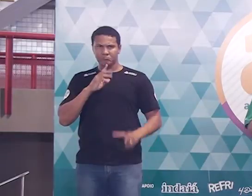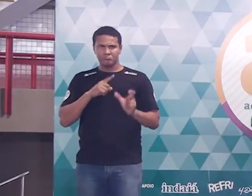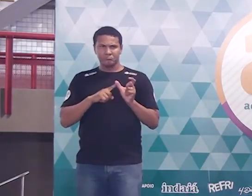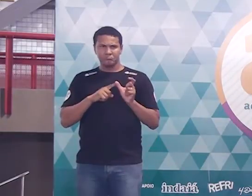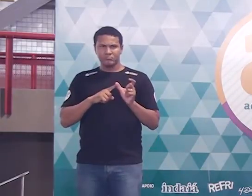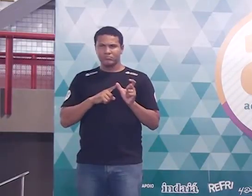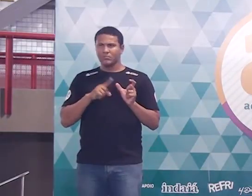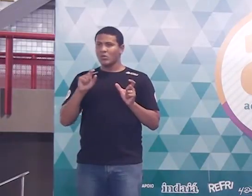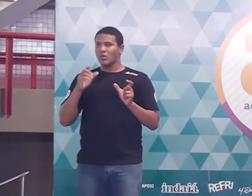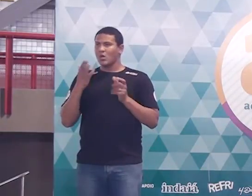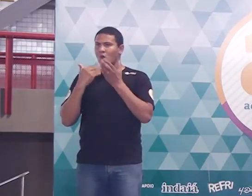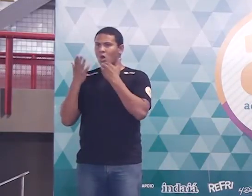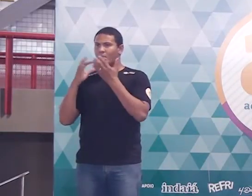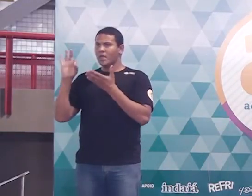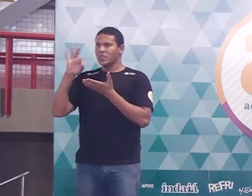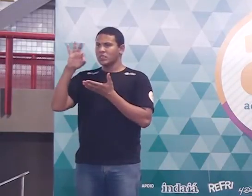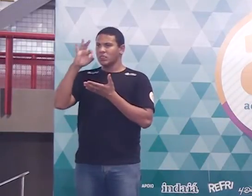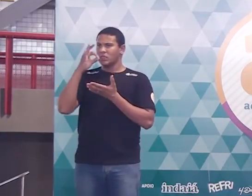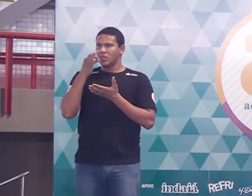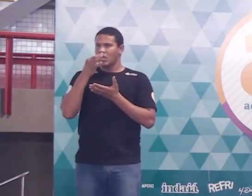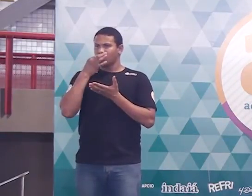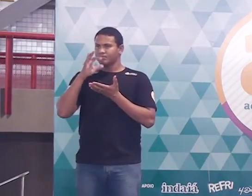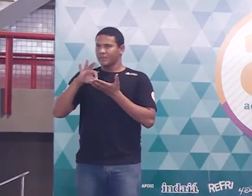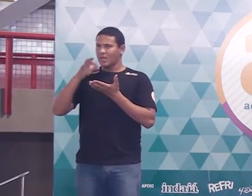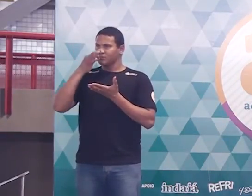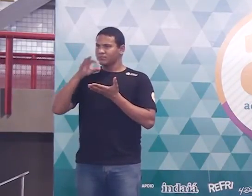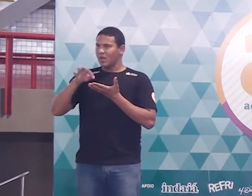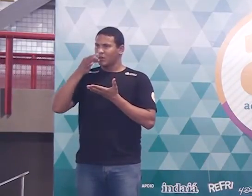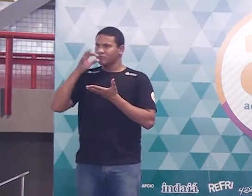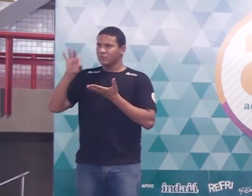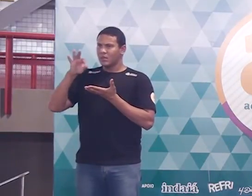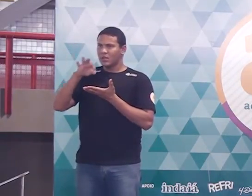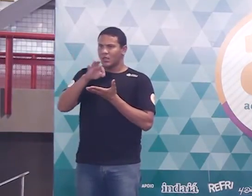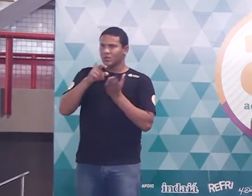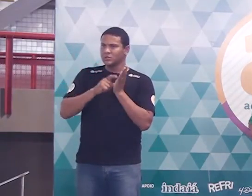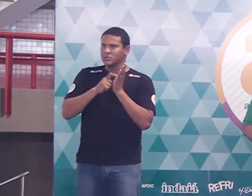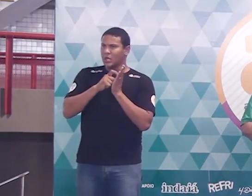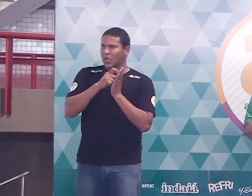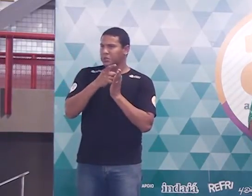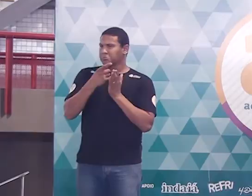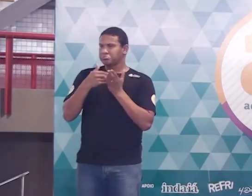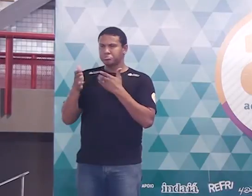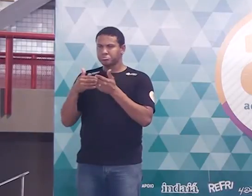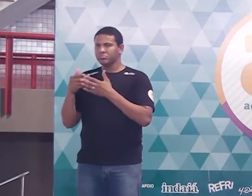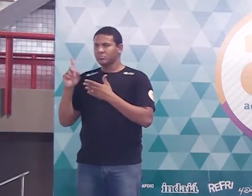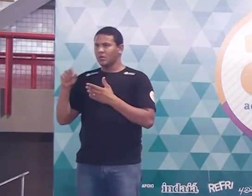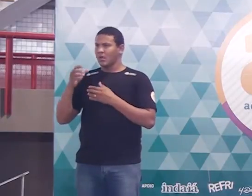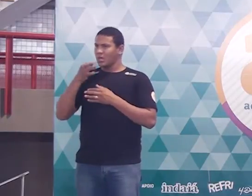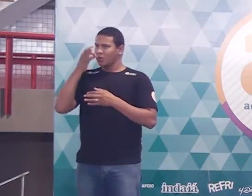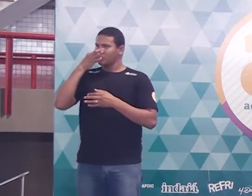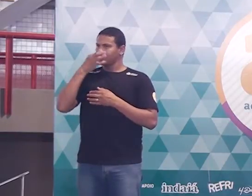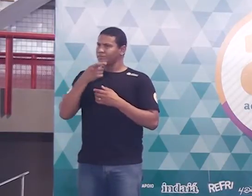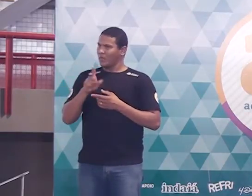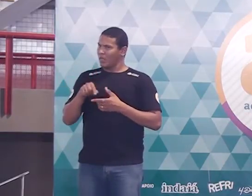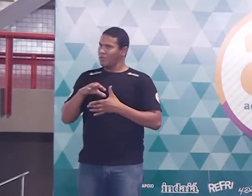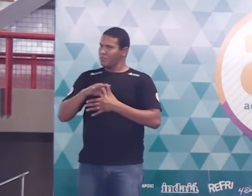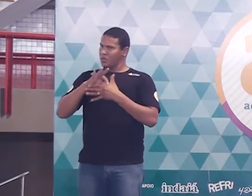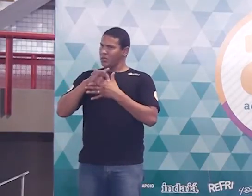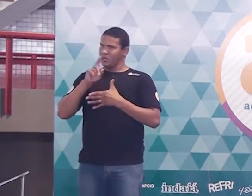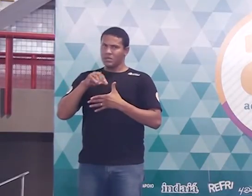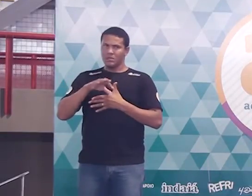alimentar de quê? Insetos. Os insetos, larvazinhas de insetos, são fontes maravilhosas de